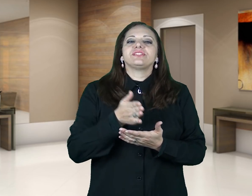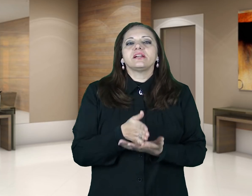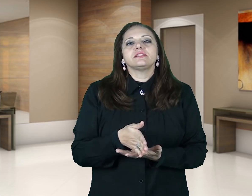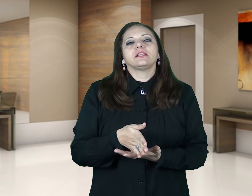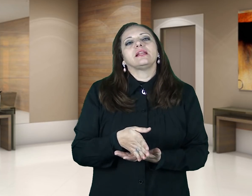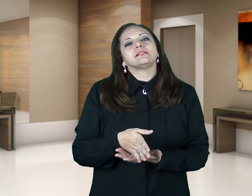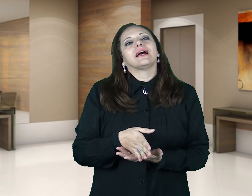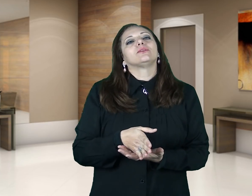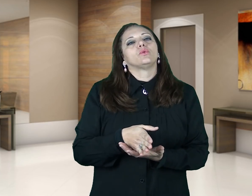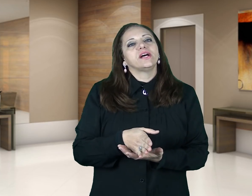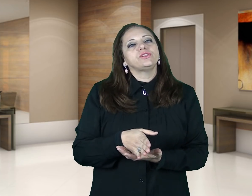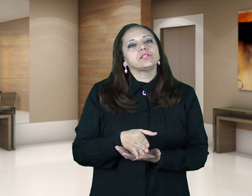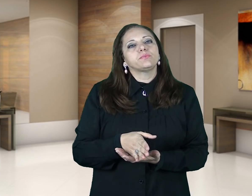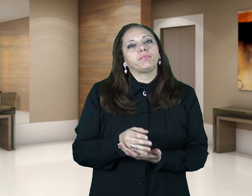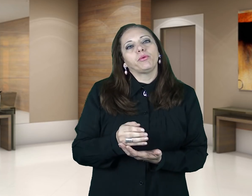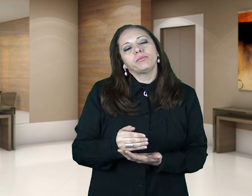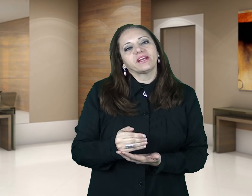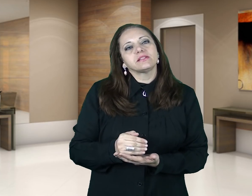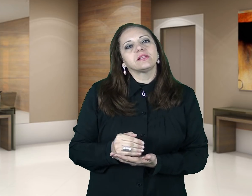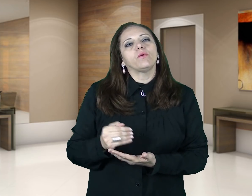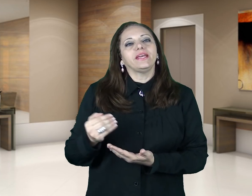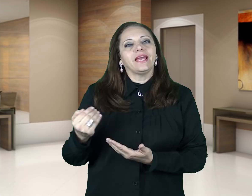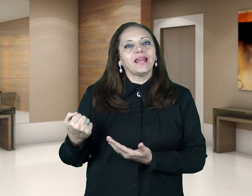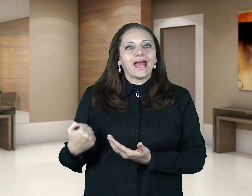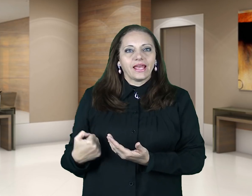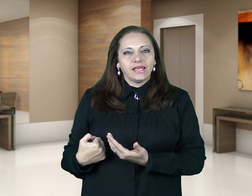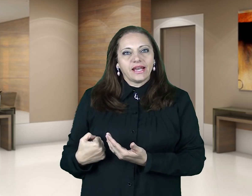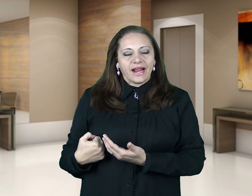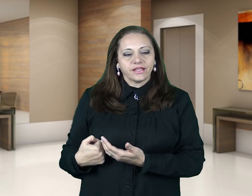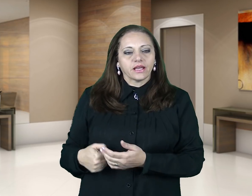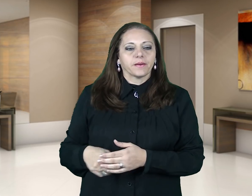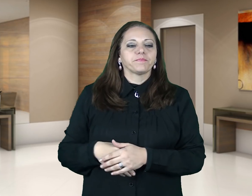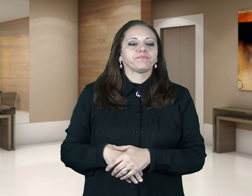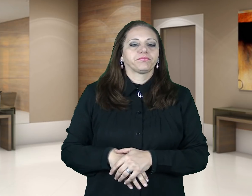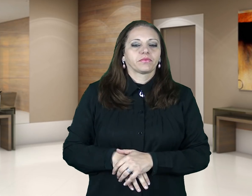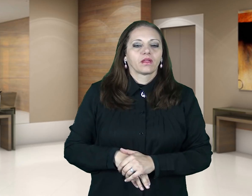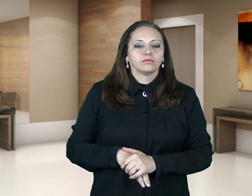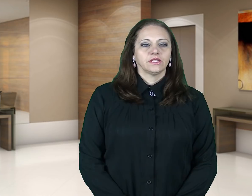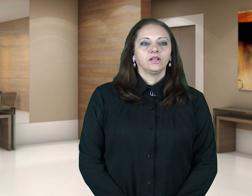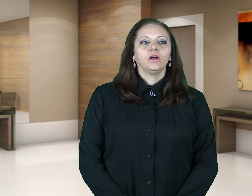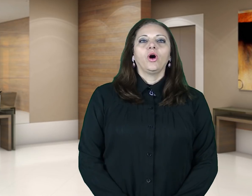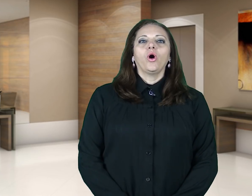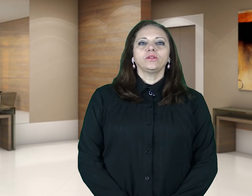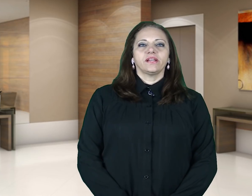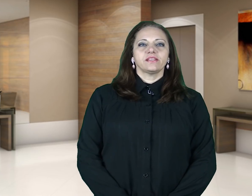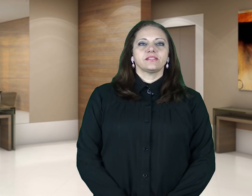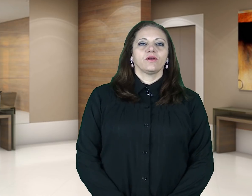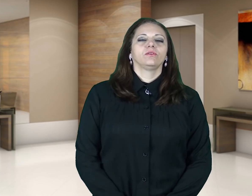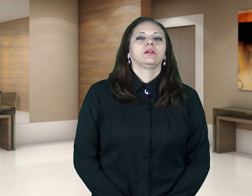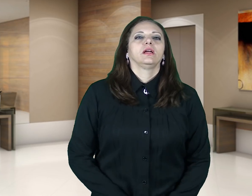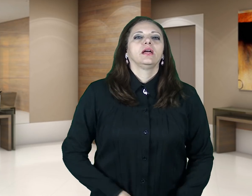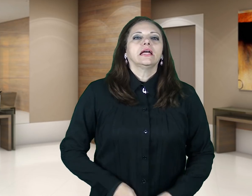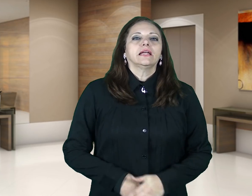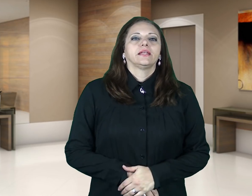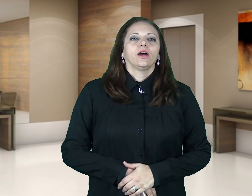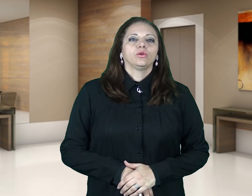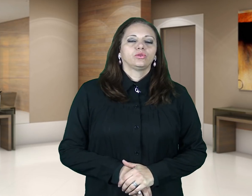ser sinalizado antes por uma questão hierárquica. Outra questão que a